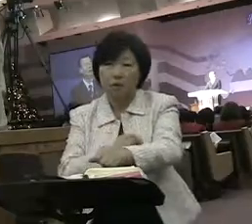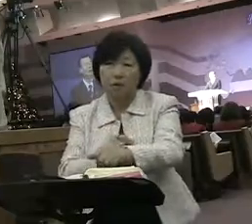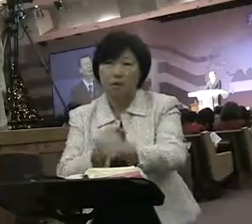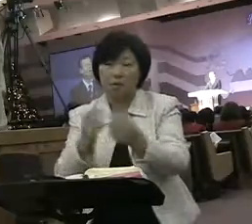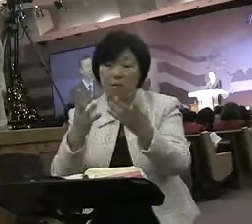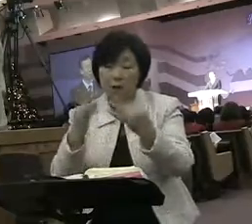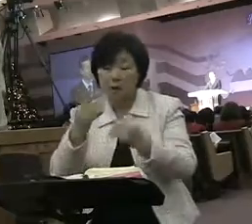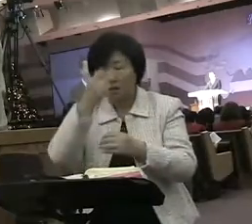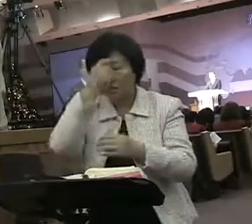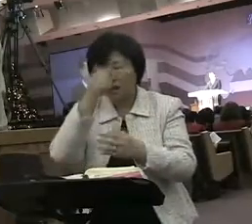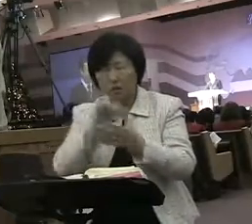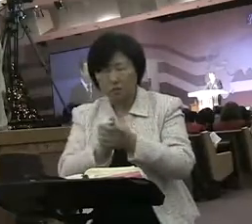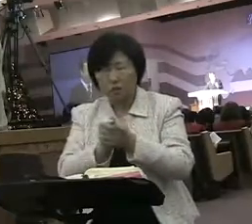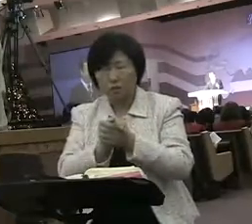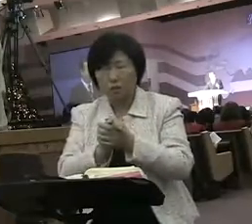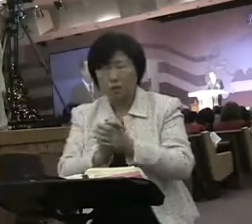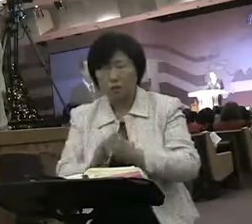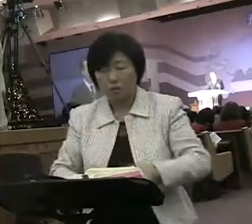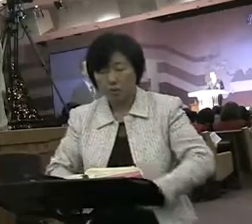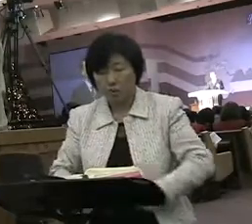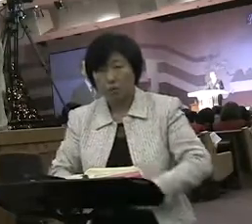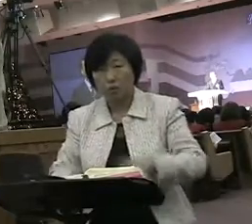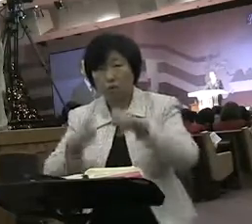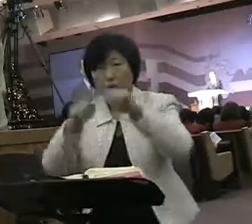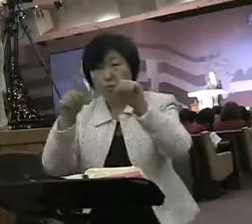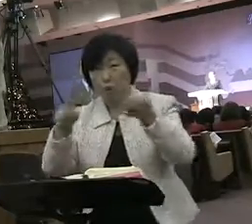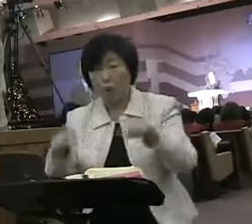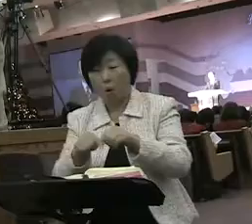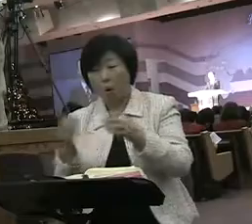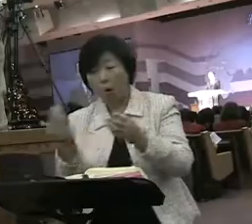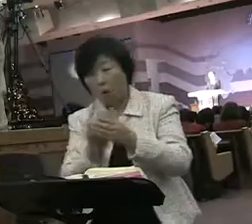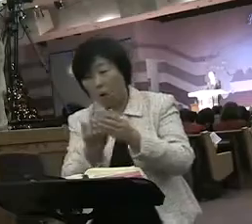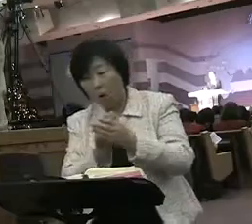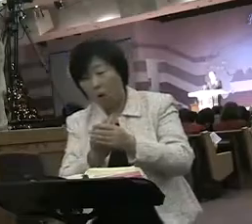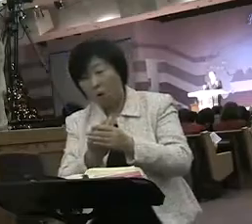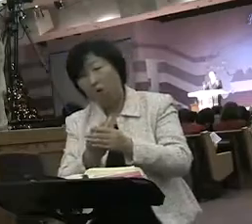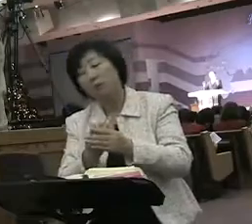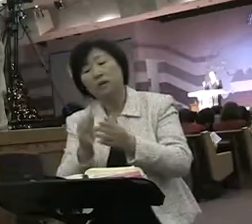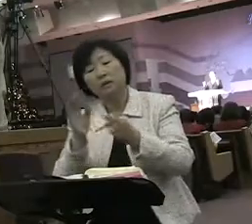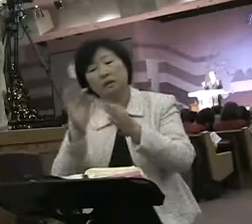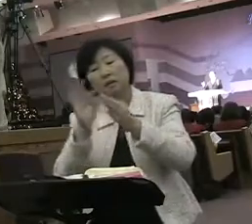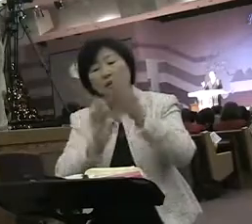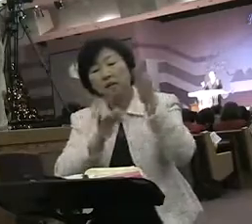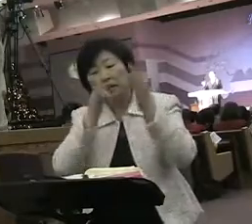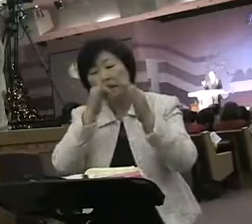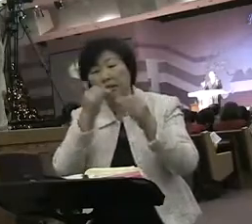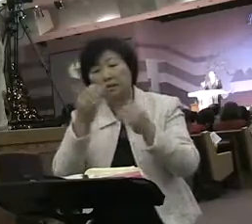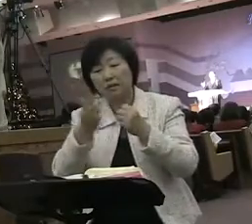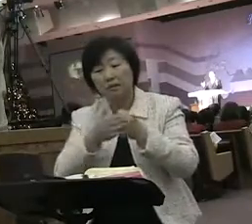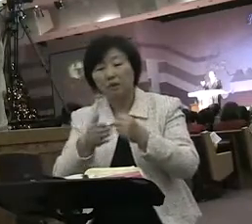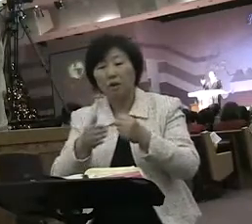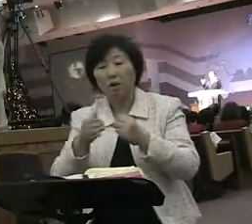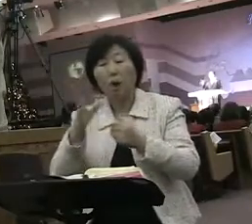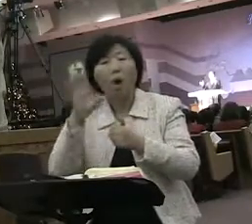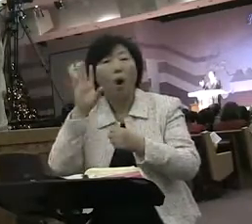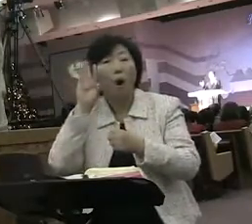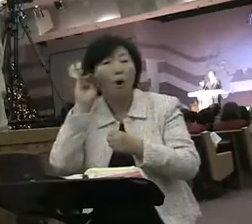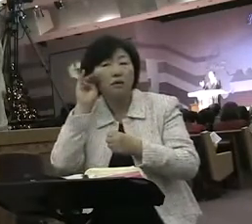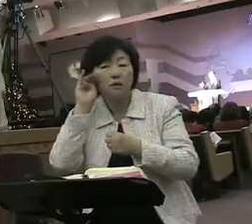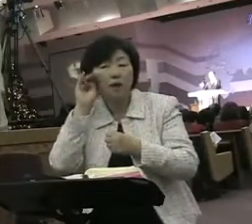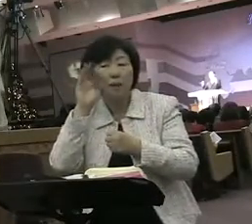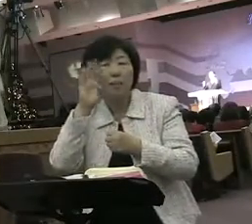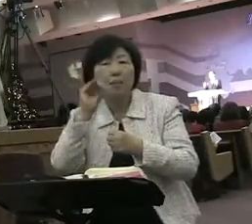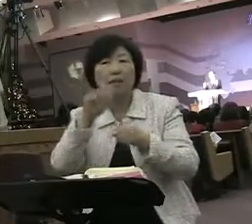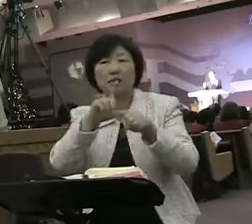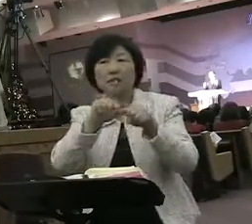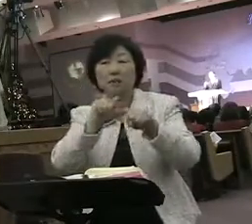여러분들의 많은 기도가 필요하고요. 주보에 누락되어 있기 때문에 말씀드립니다. 언제 몇 시에